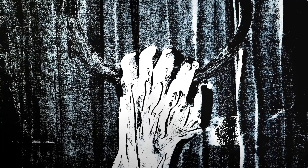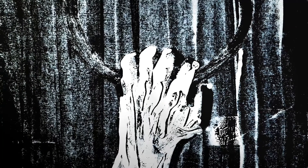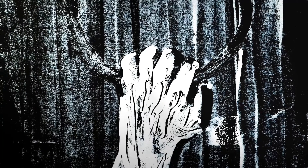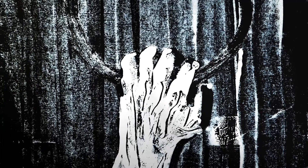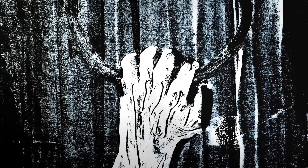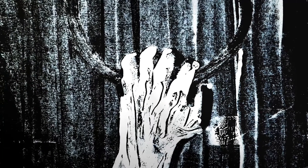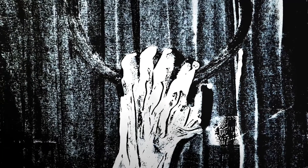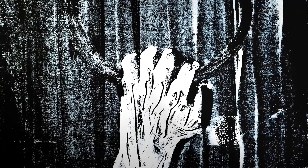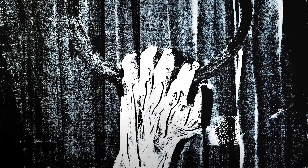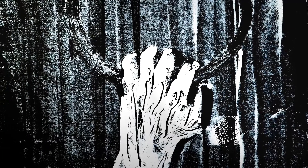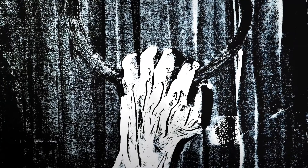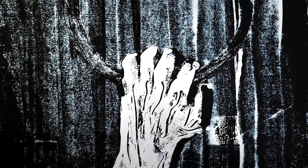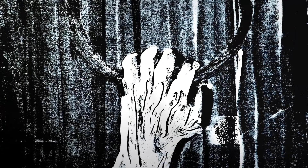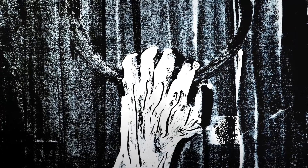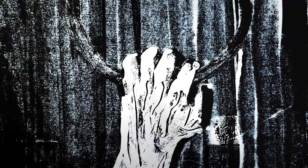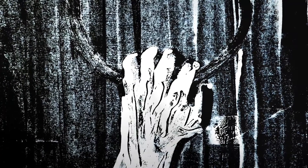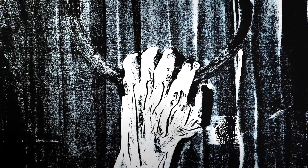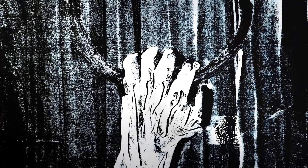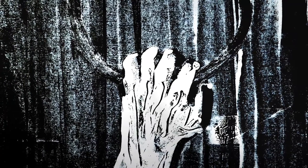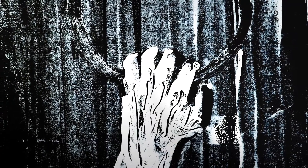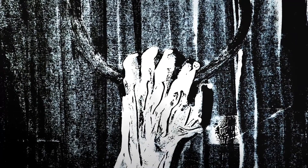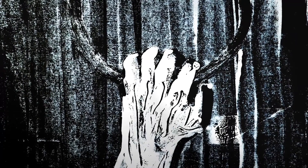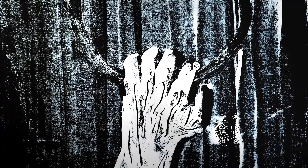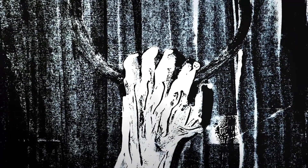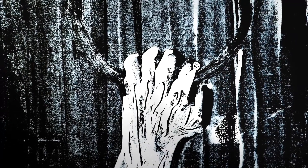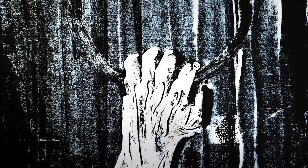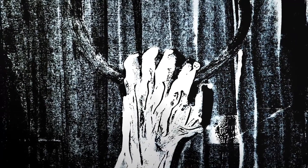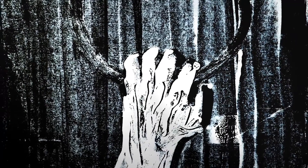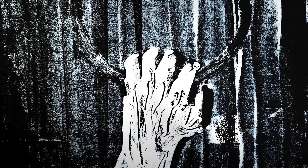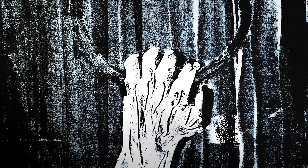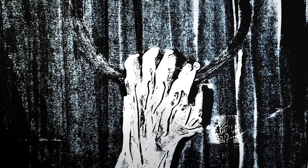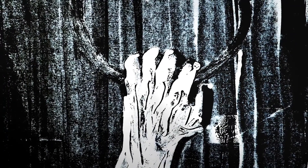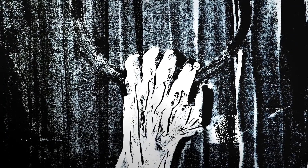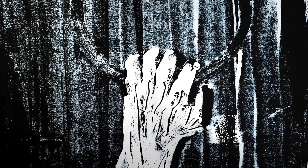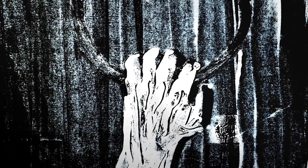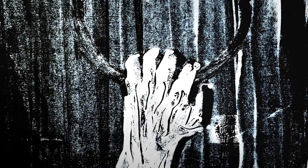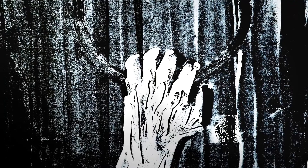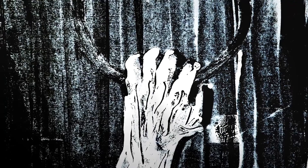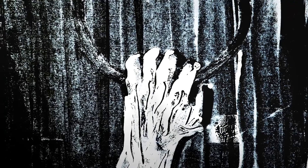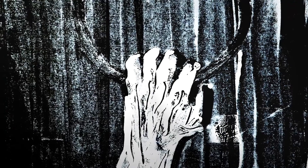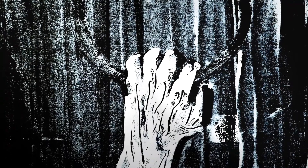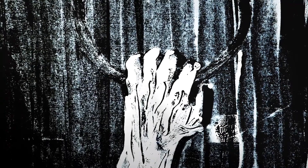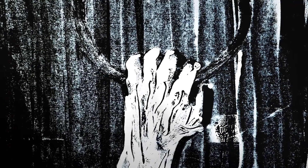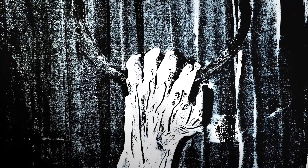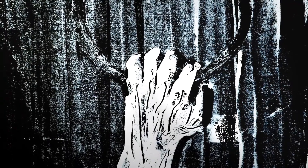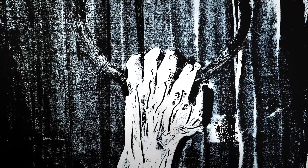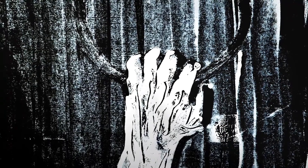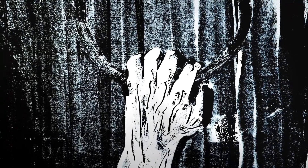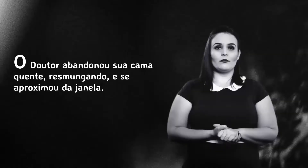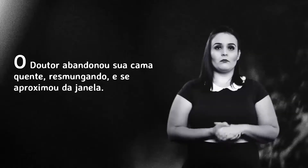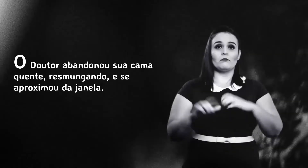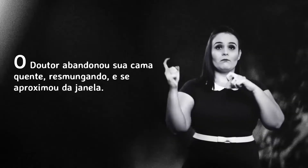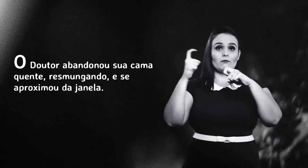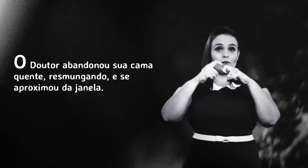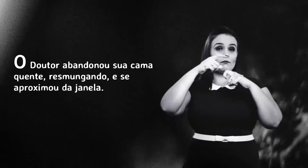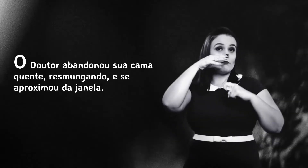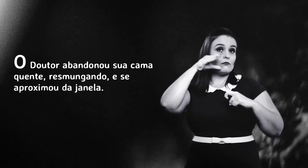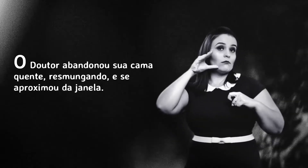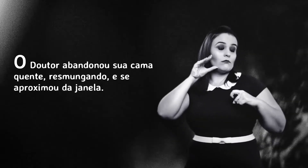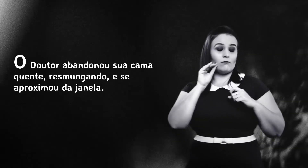Nas tábuas da porta ressoa a aldrava. Agora é uma mão menos delicada que bate. O doutor abandonou